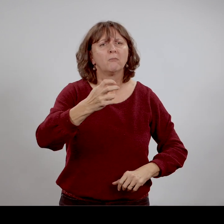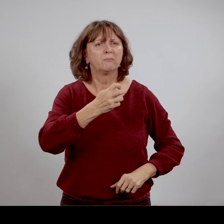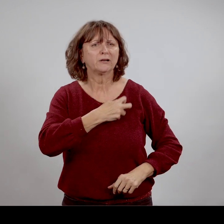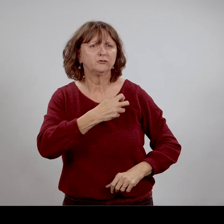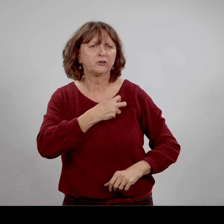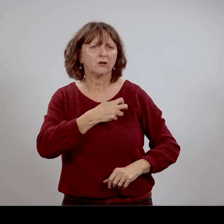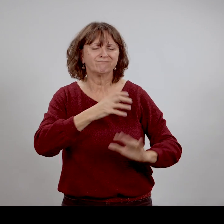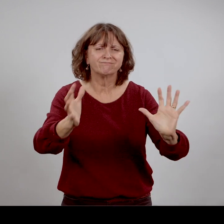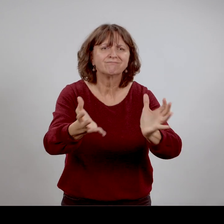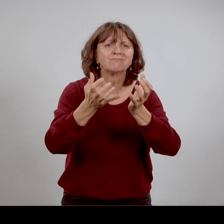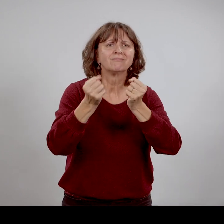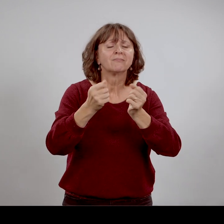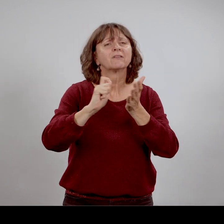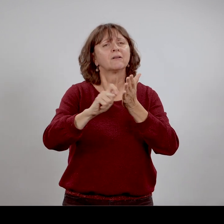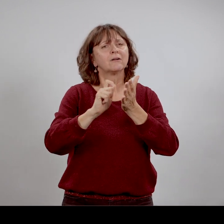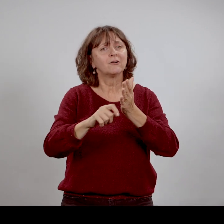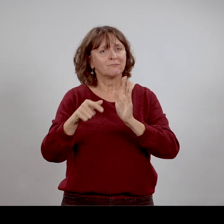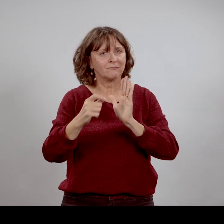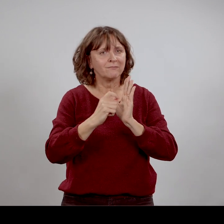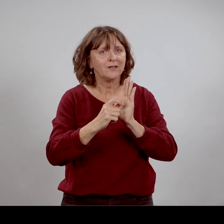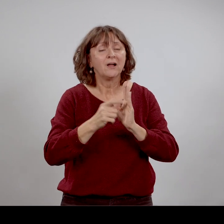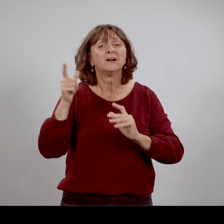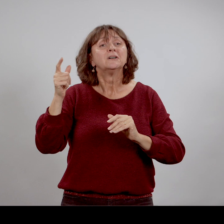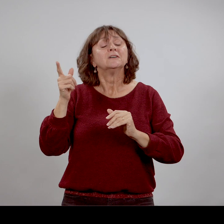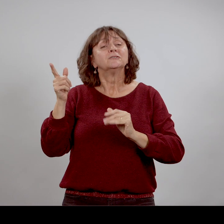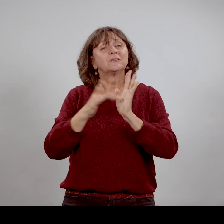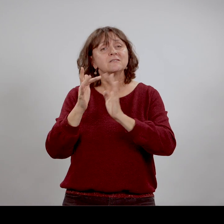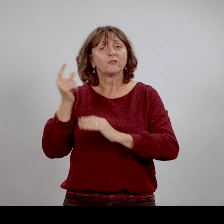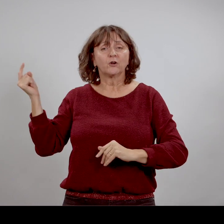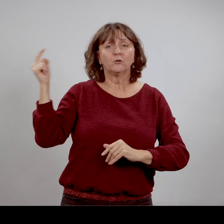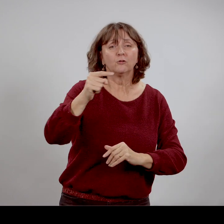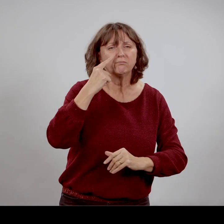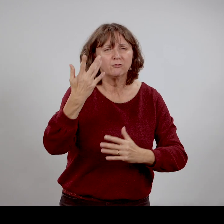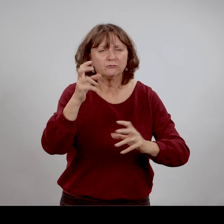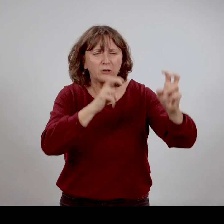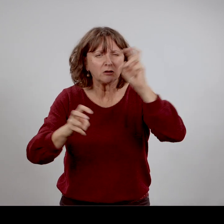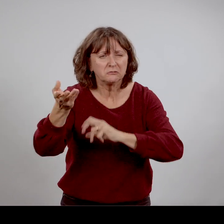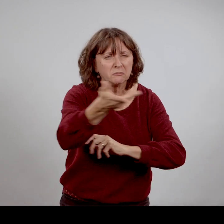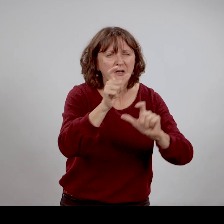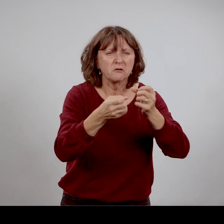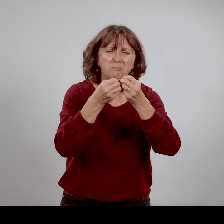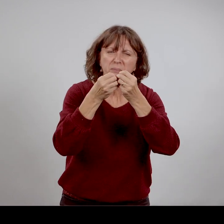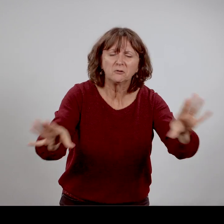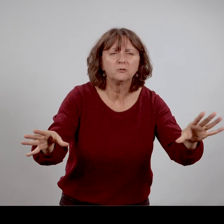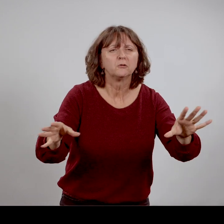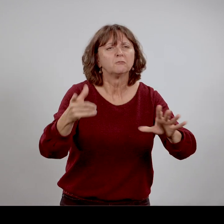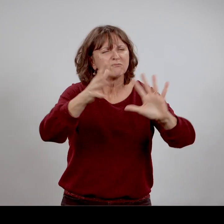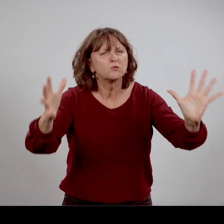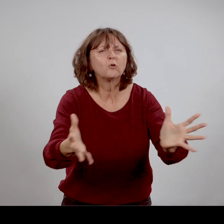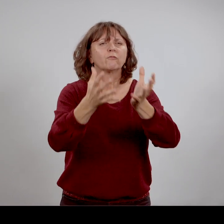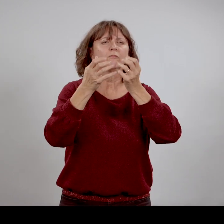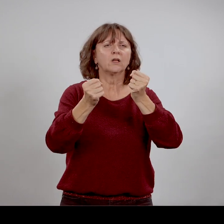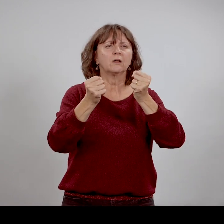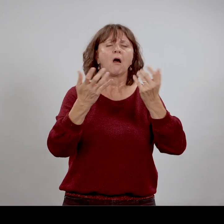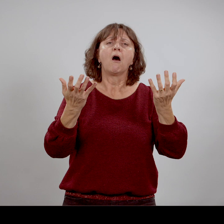venu chercher et sauver ceux qui étaient perdus. J'ai dit, je confesserai mes transgressions